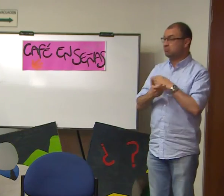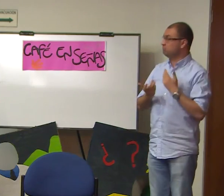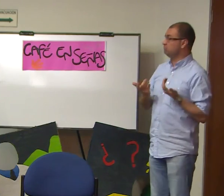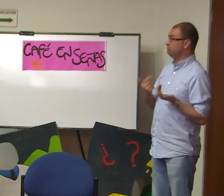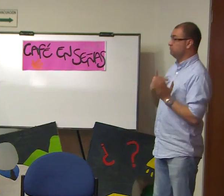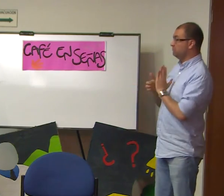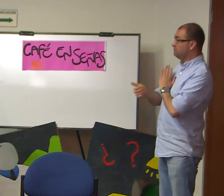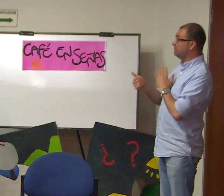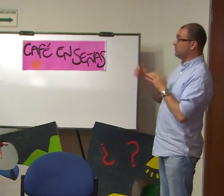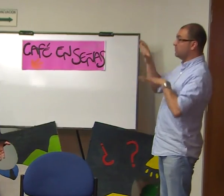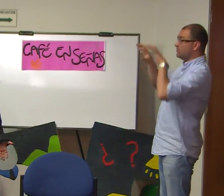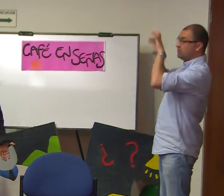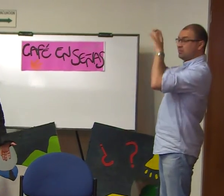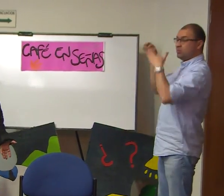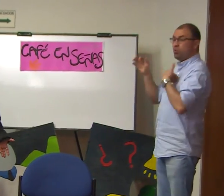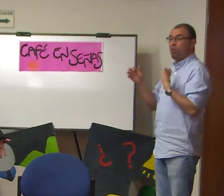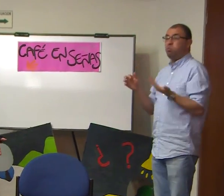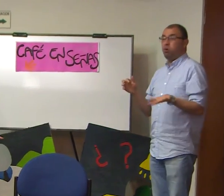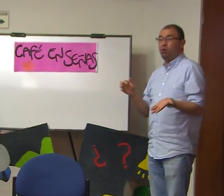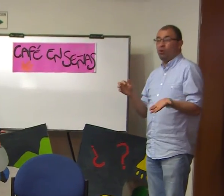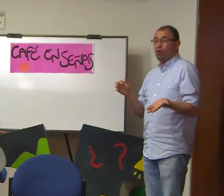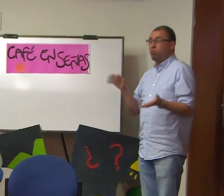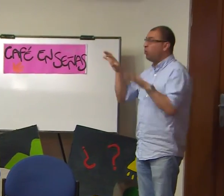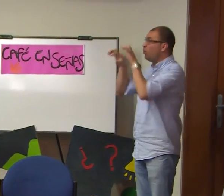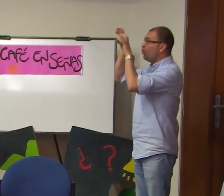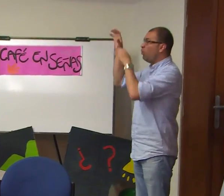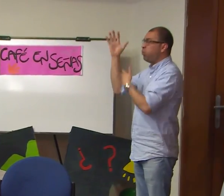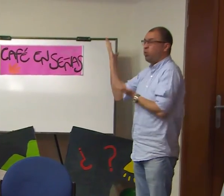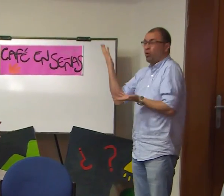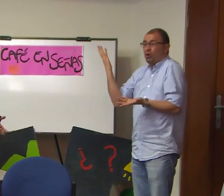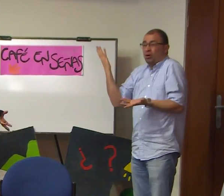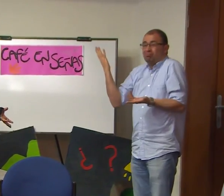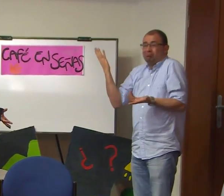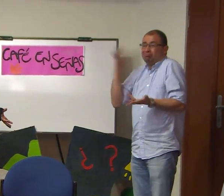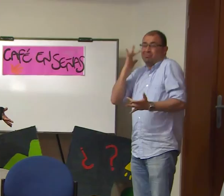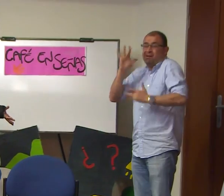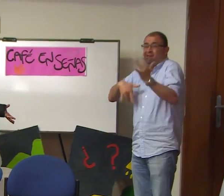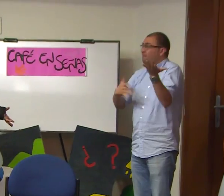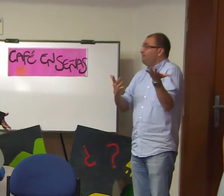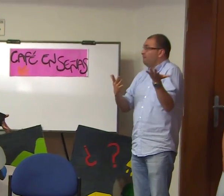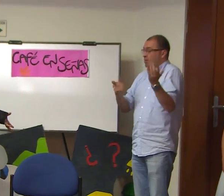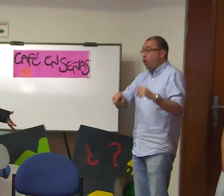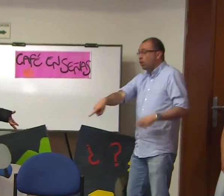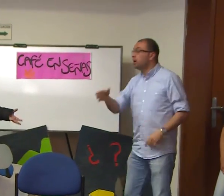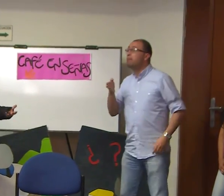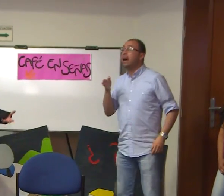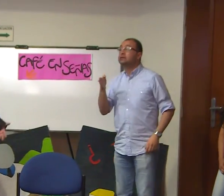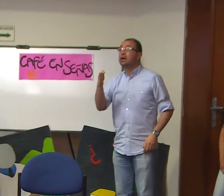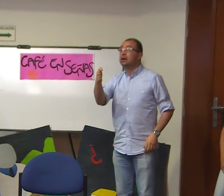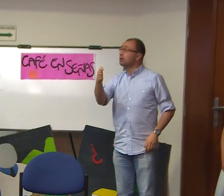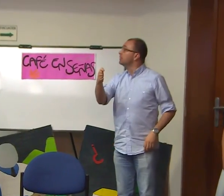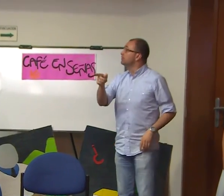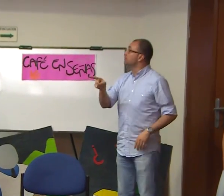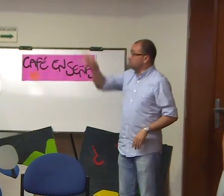Y la tortuga va a pensar, yo no puedo, yo cómo me voy a subir al árbol, no voy a poder. Y el